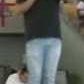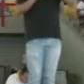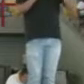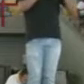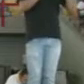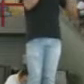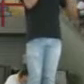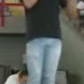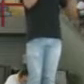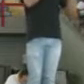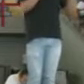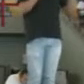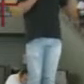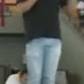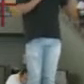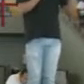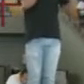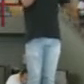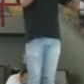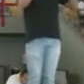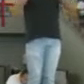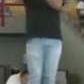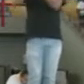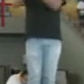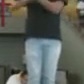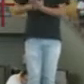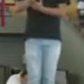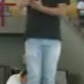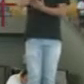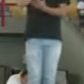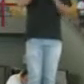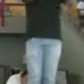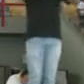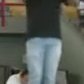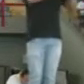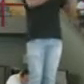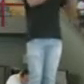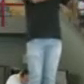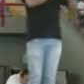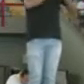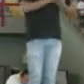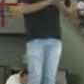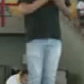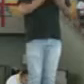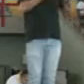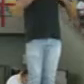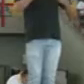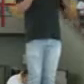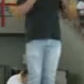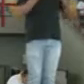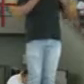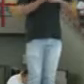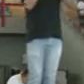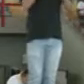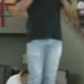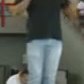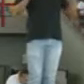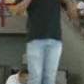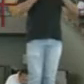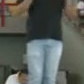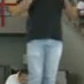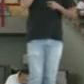não estão ali para amarrar o que tu tem que escrever. Os textos estão ali para te dar uma fundamentação. Agora você